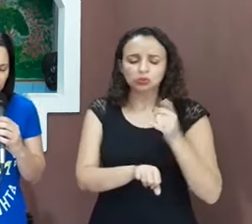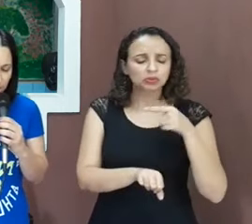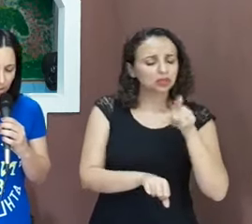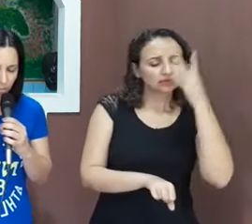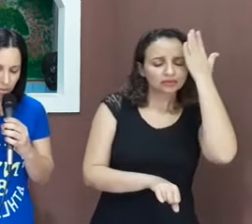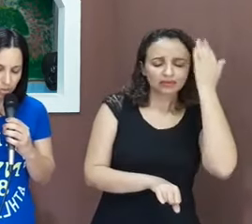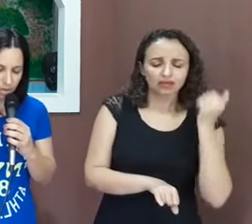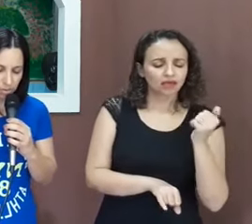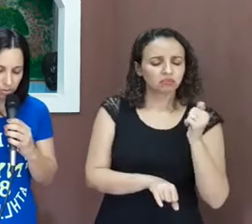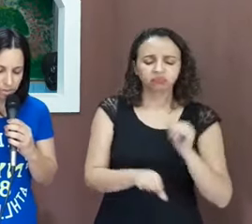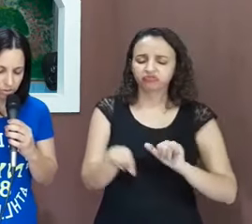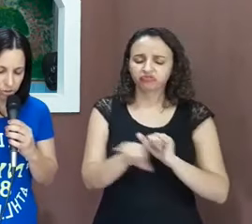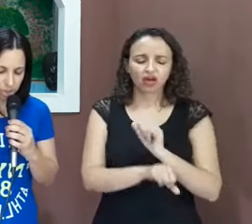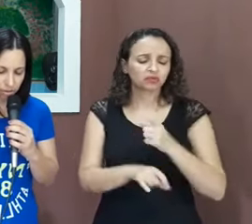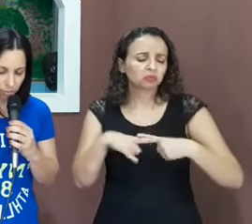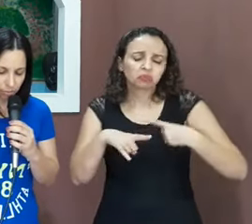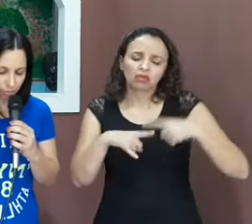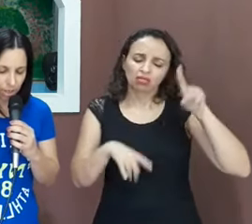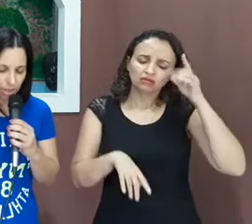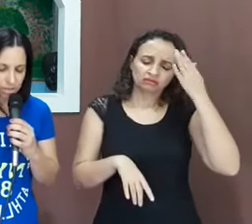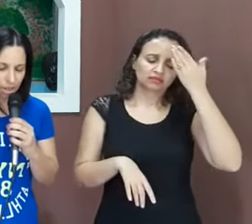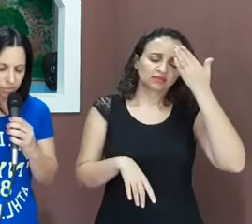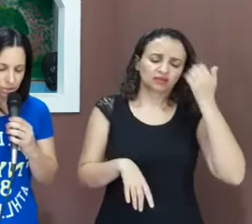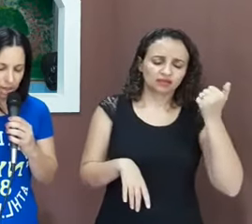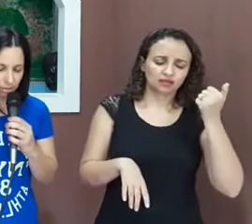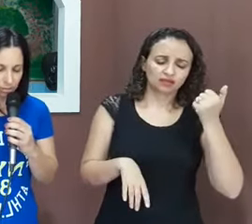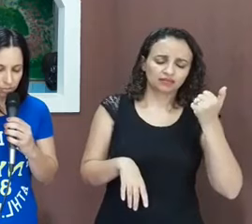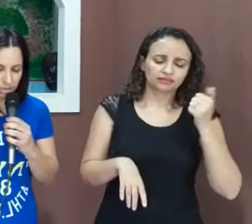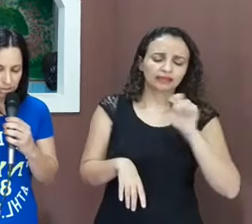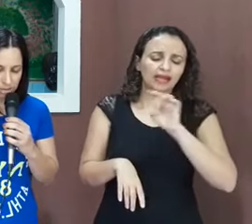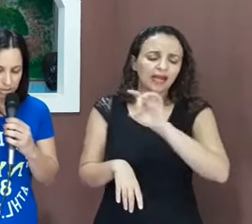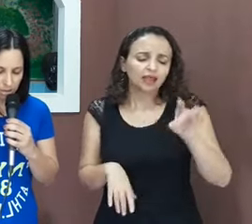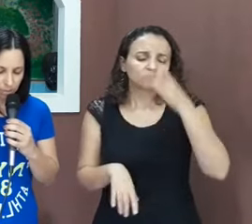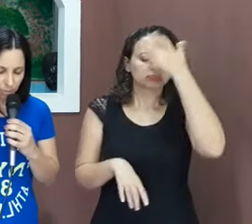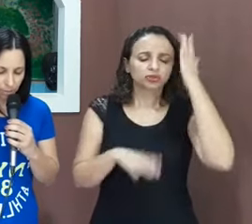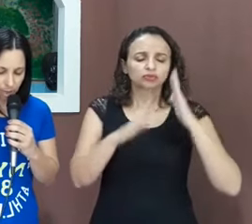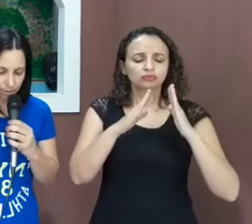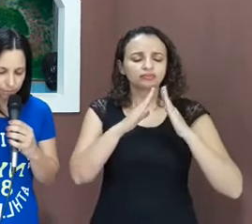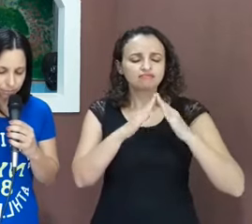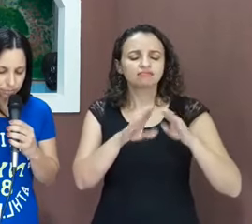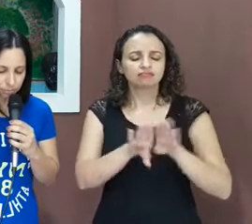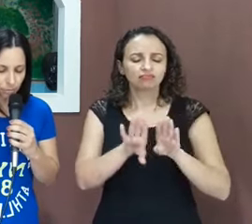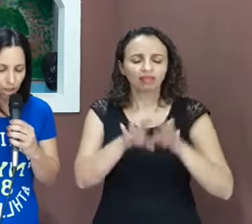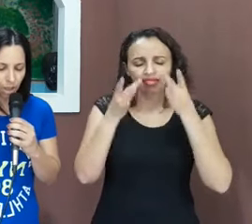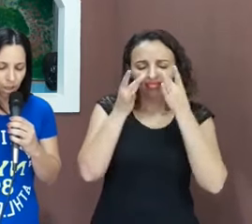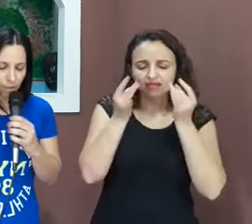razão de cada um, conhece o coração de cada um e sabe de cada um necessita, meu Pai.